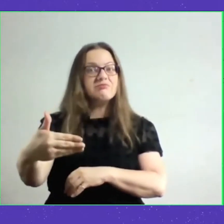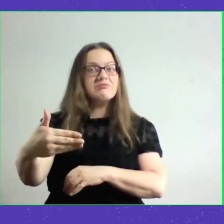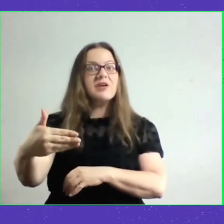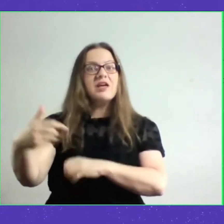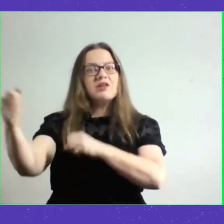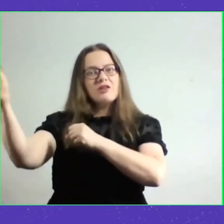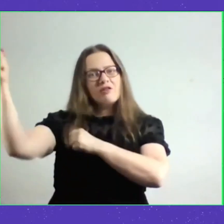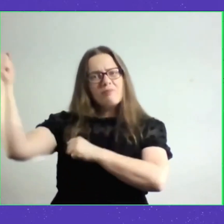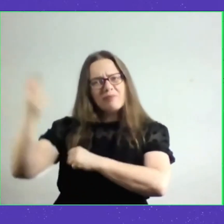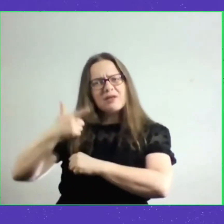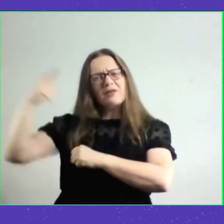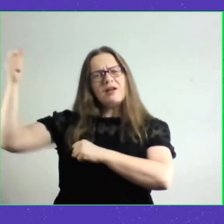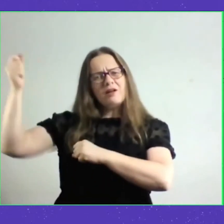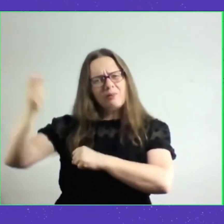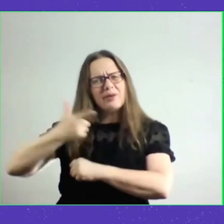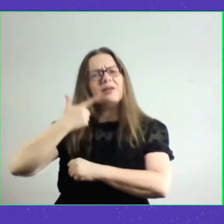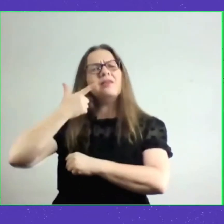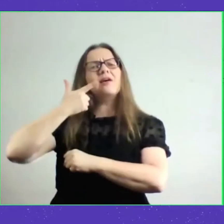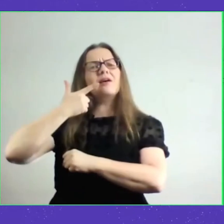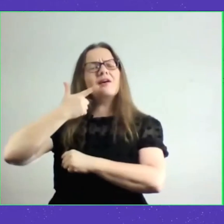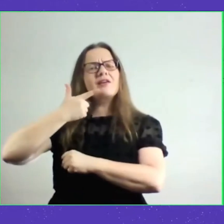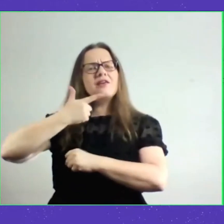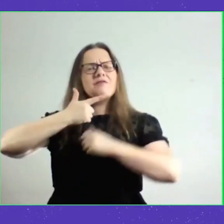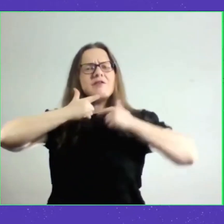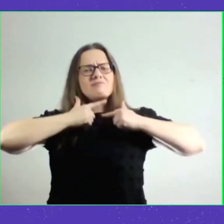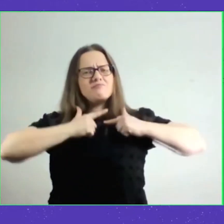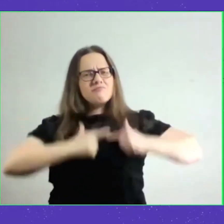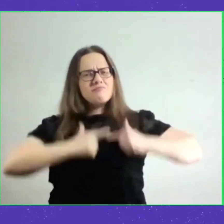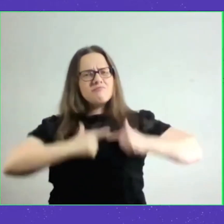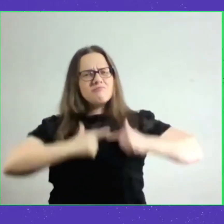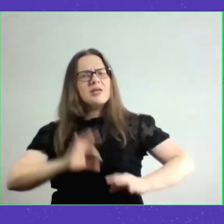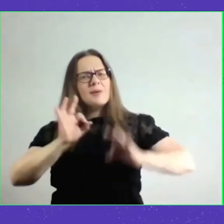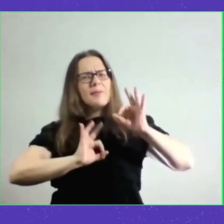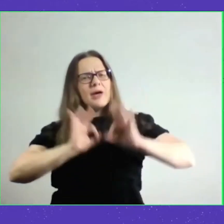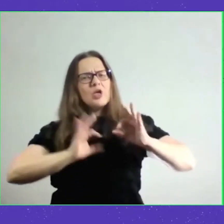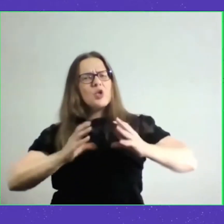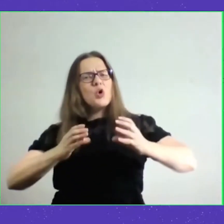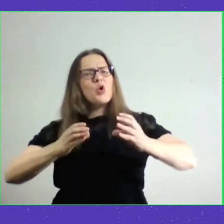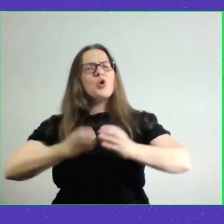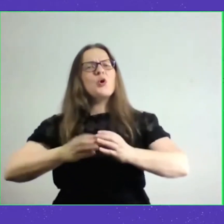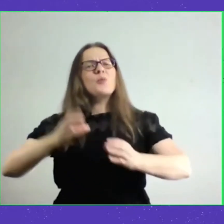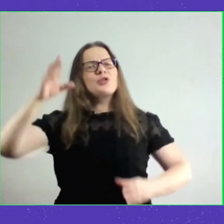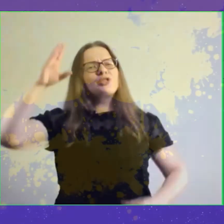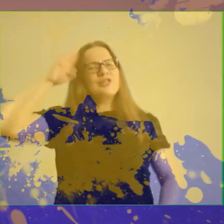e formando esse exército de jovens felizes.